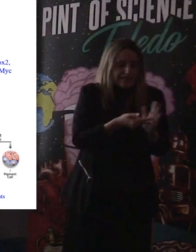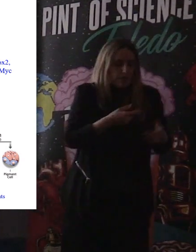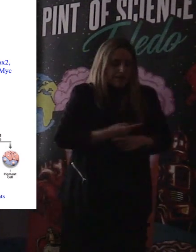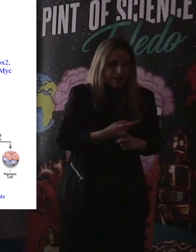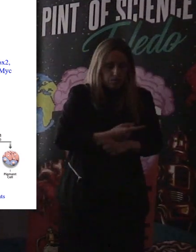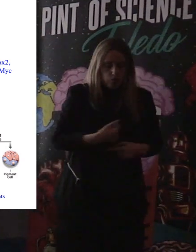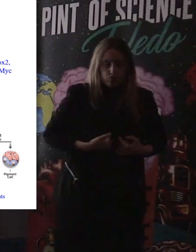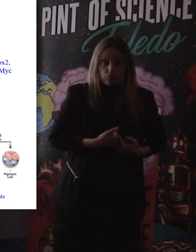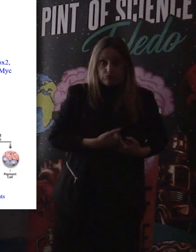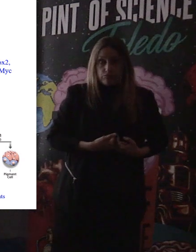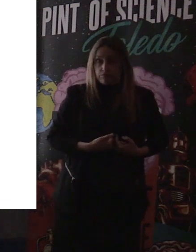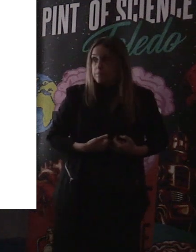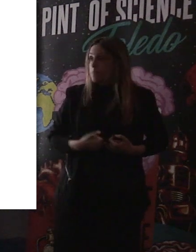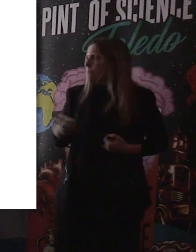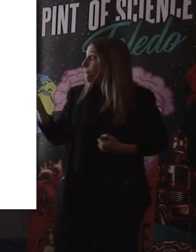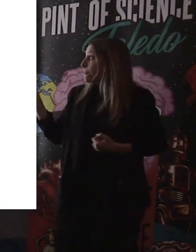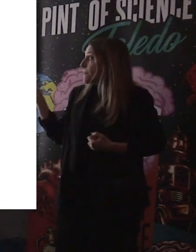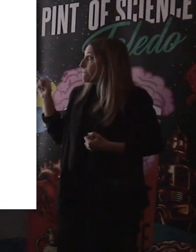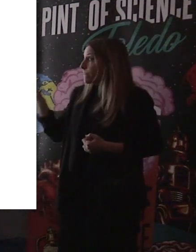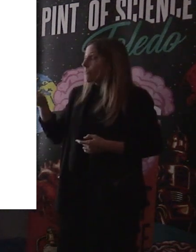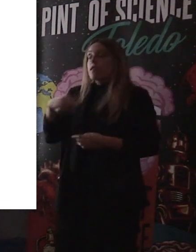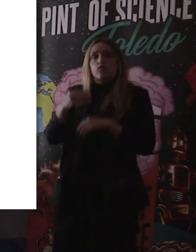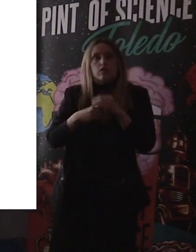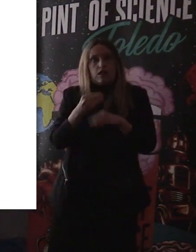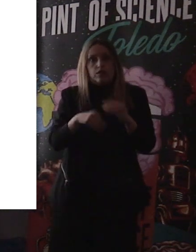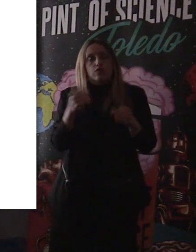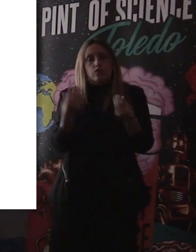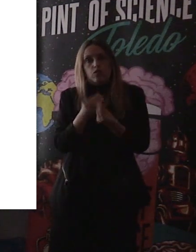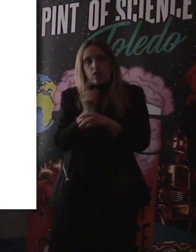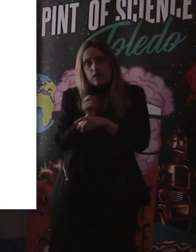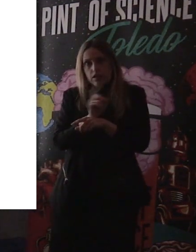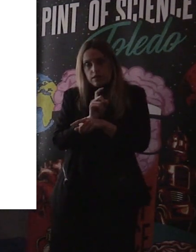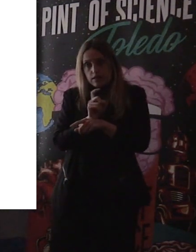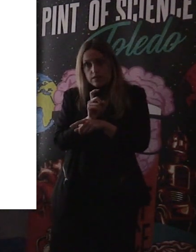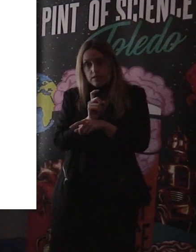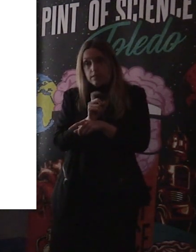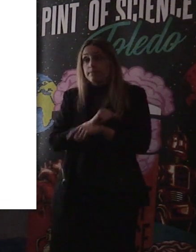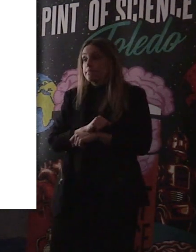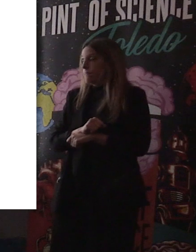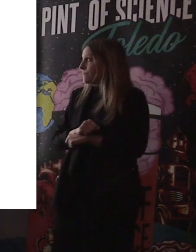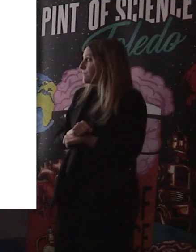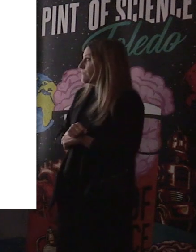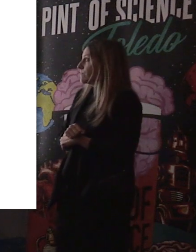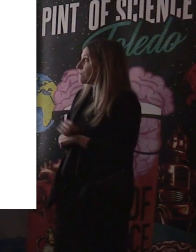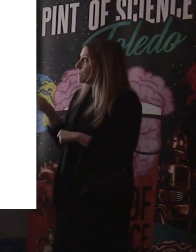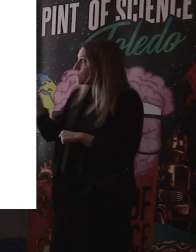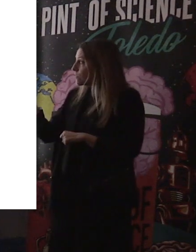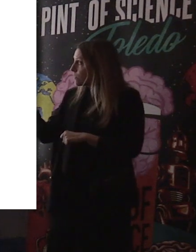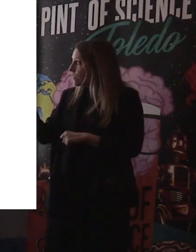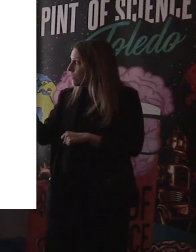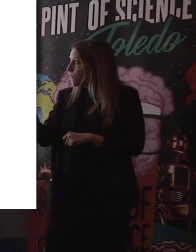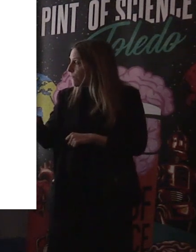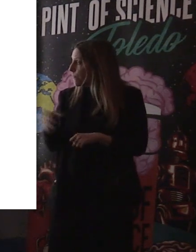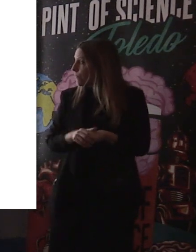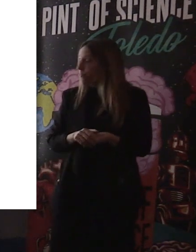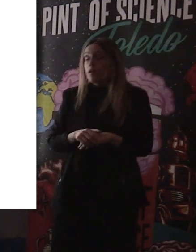nervioso. Esto se ha hecho ya con ratones en este caso. Y aquí efectos